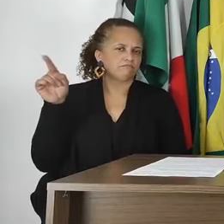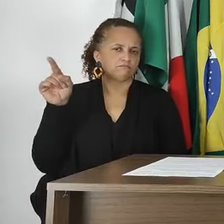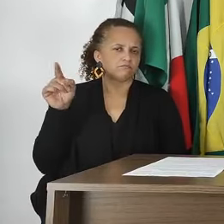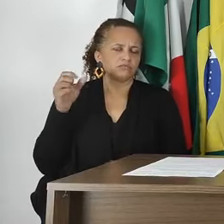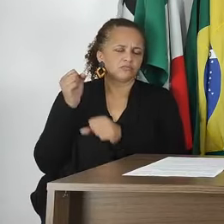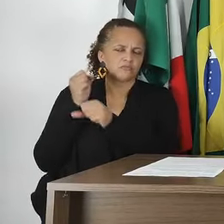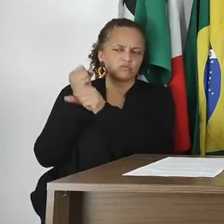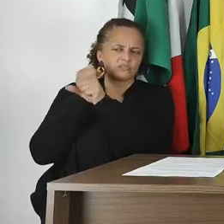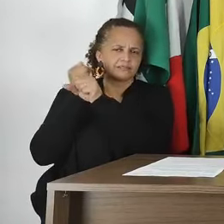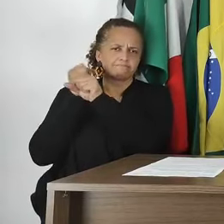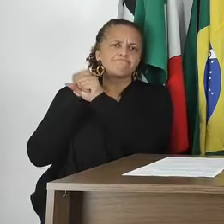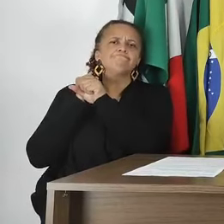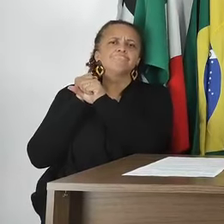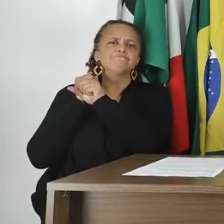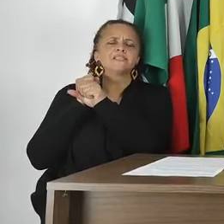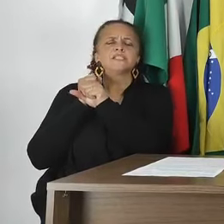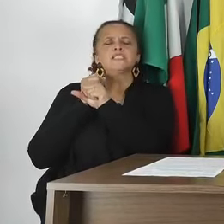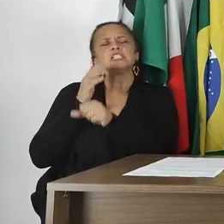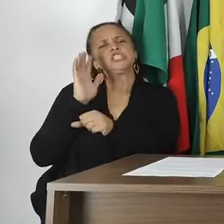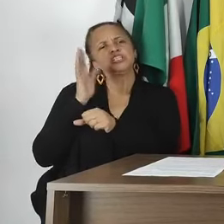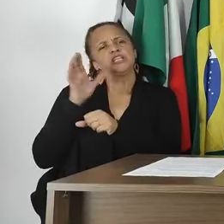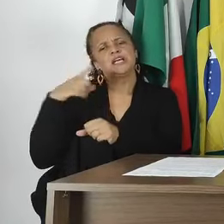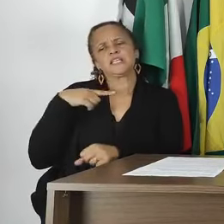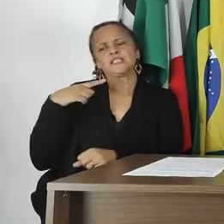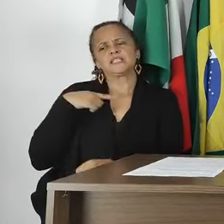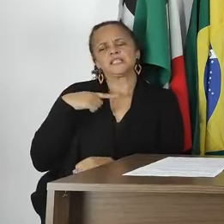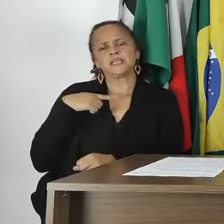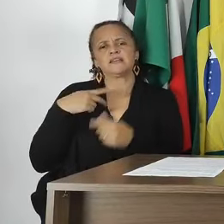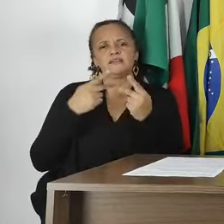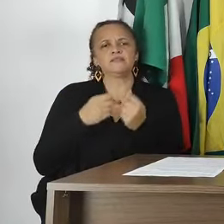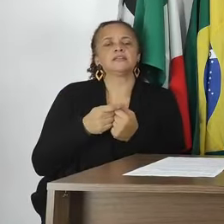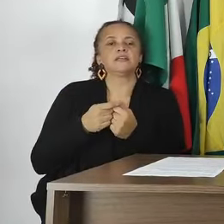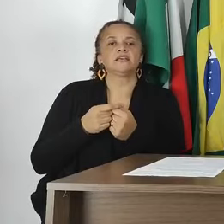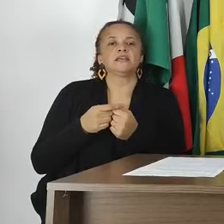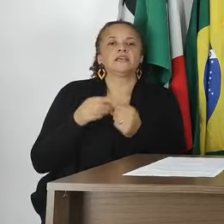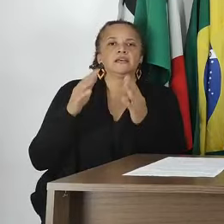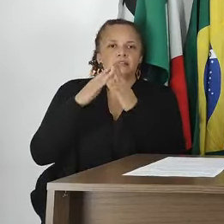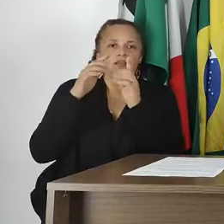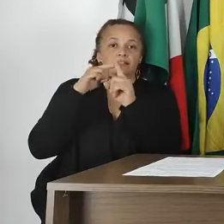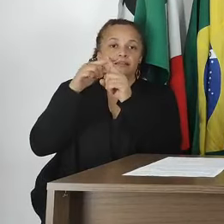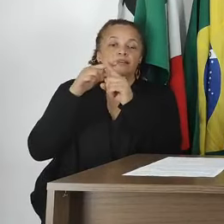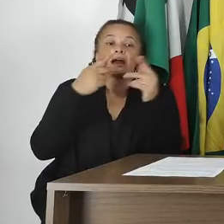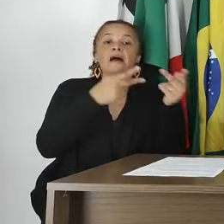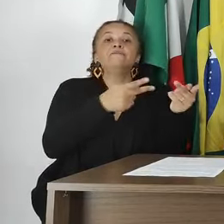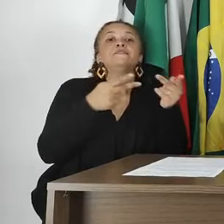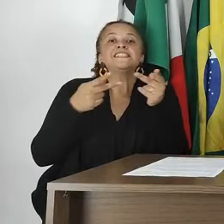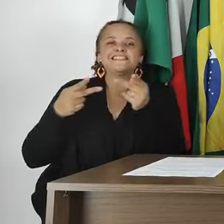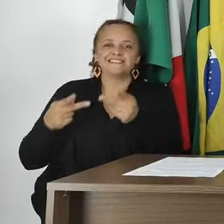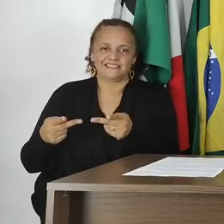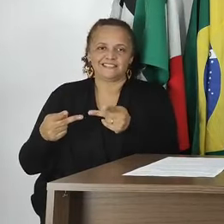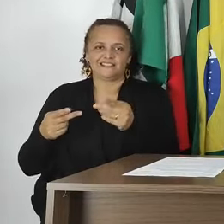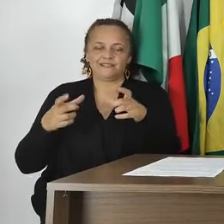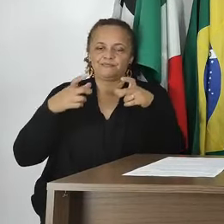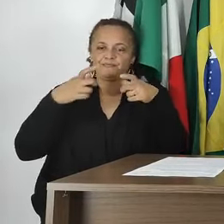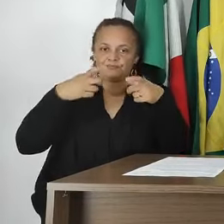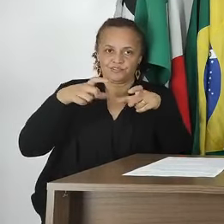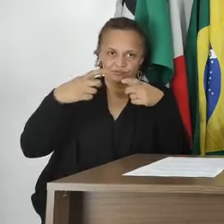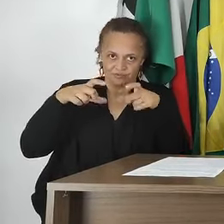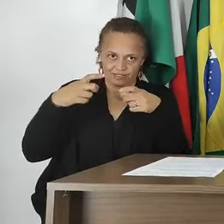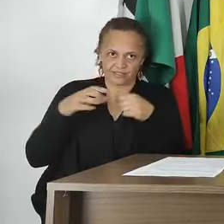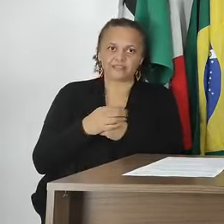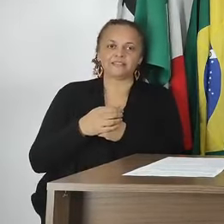últimos anos, nós desenvolvemos dentro da nossa igreja a visita social nas instituições, ação social, onde